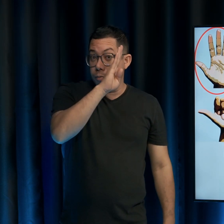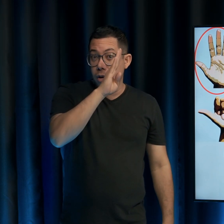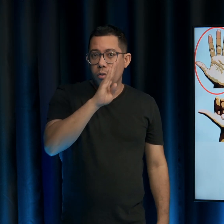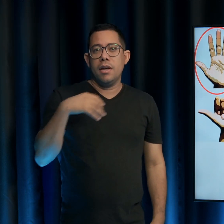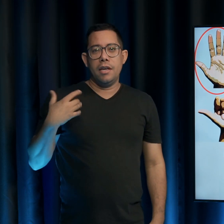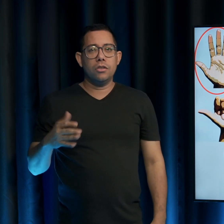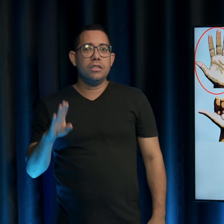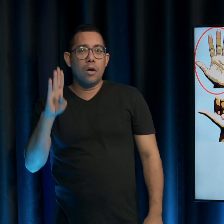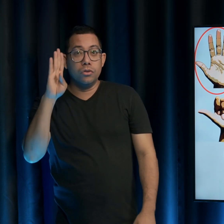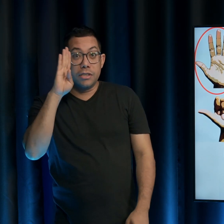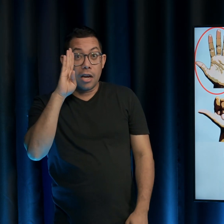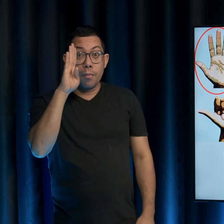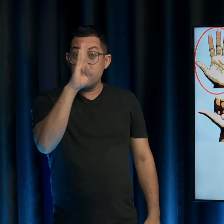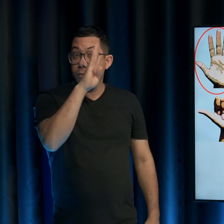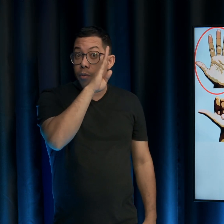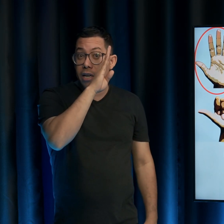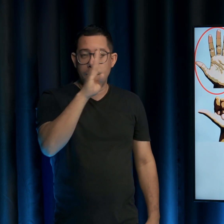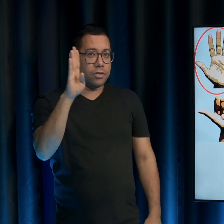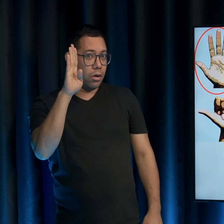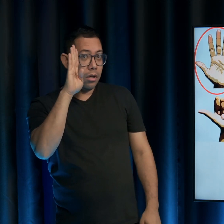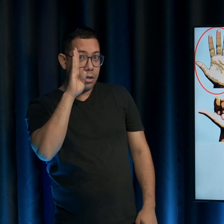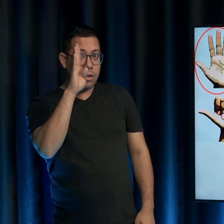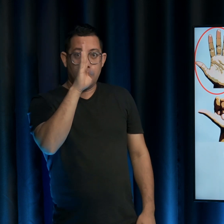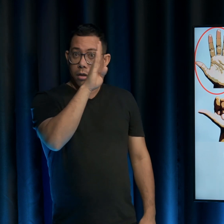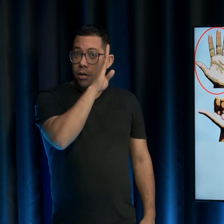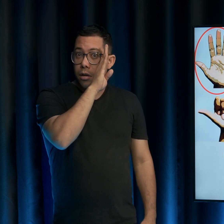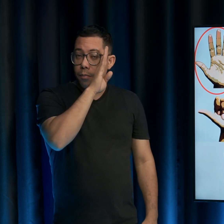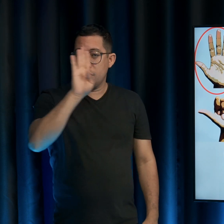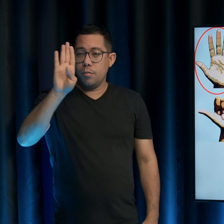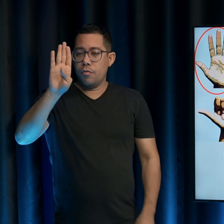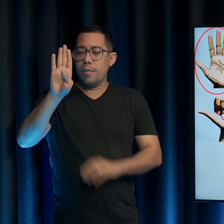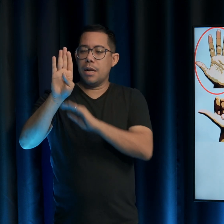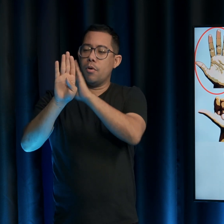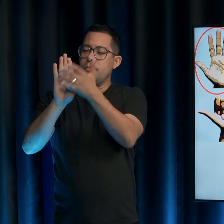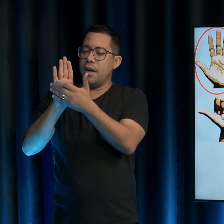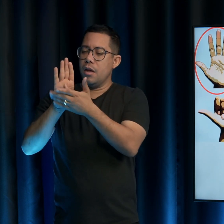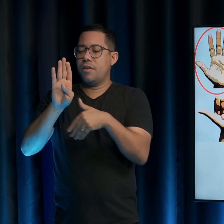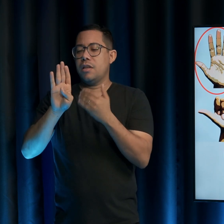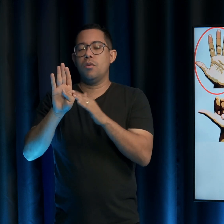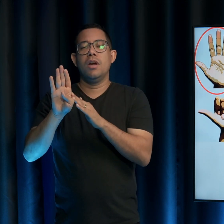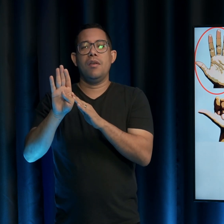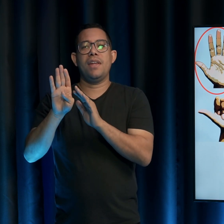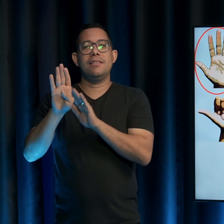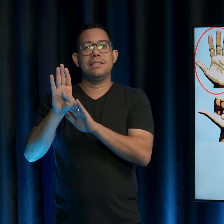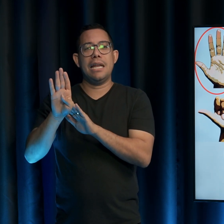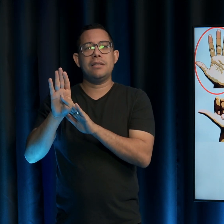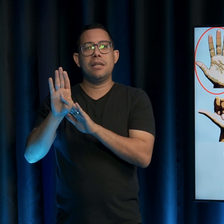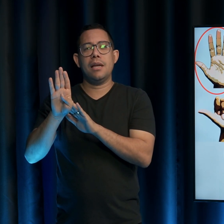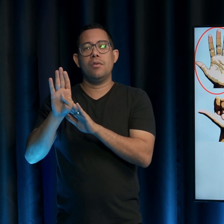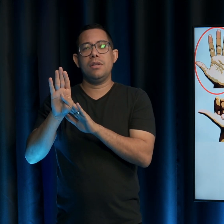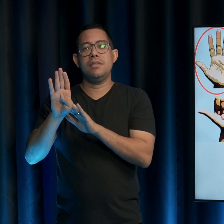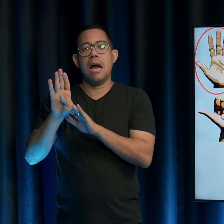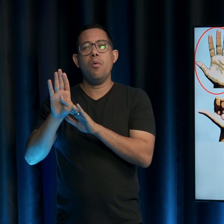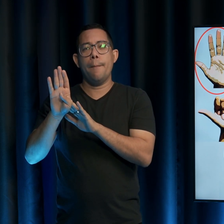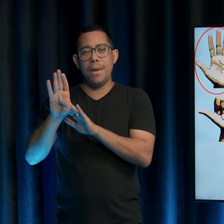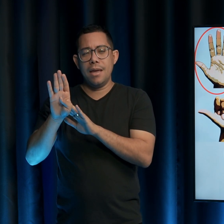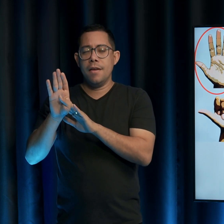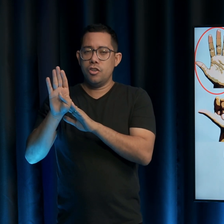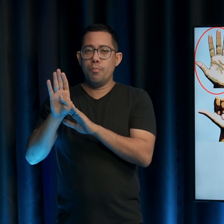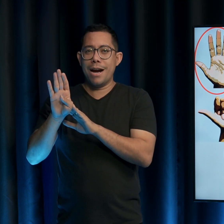Bartimeu. Esse é o sinal do cego Bartimeu em Libras, ó. Bartimeu, forma da mão em B, fazendo referência da letra, né, inicial, B, de